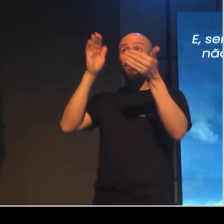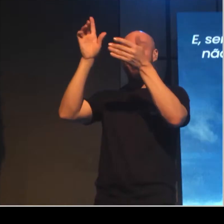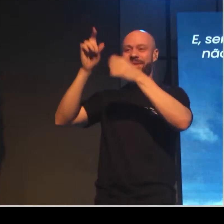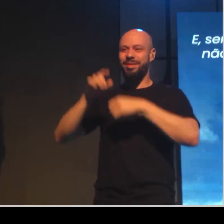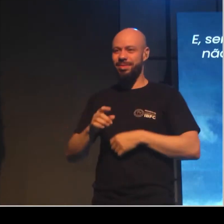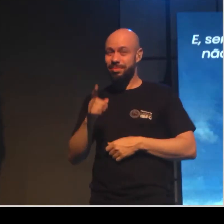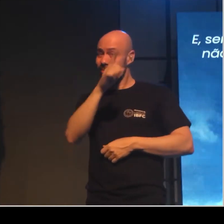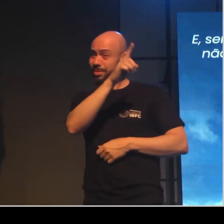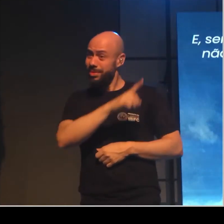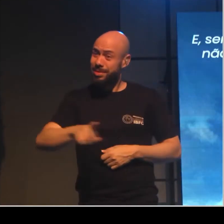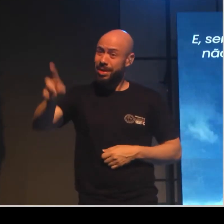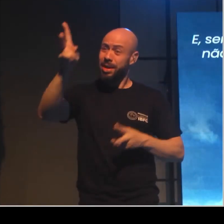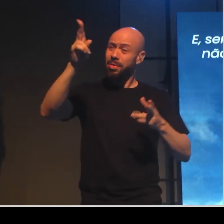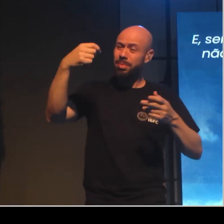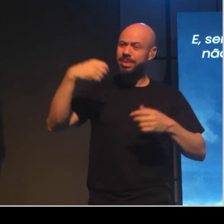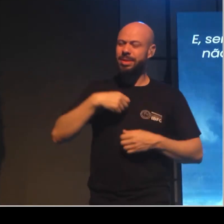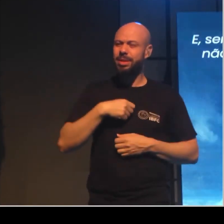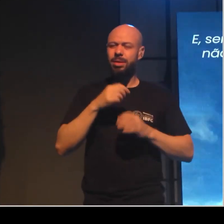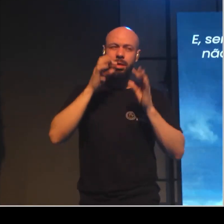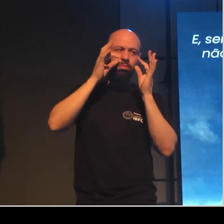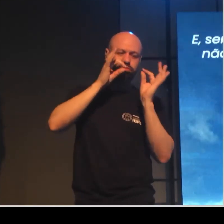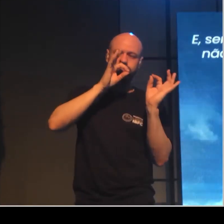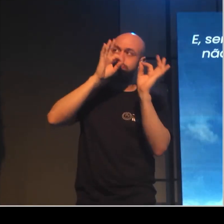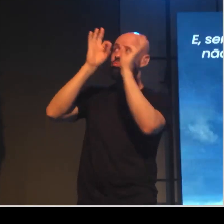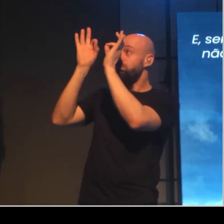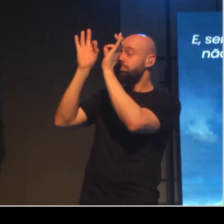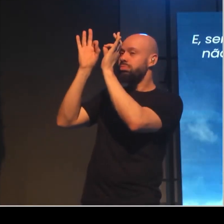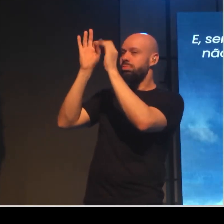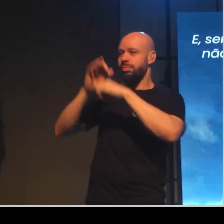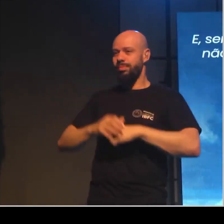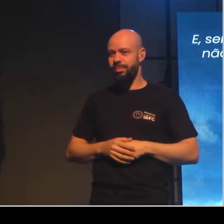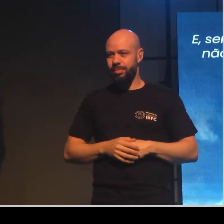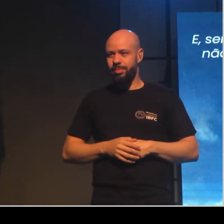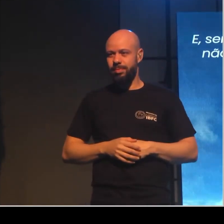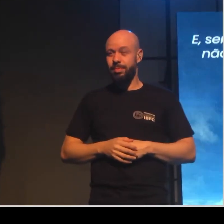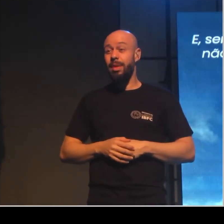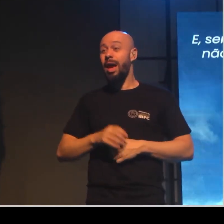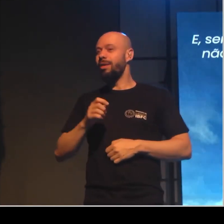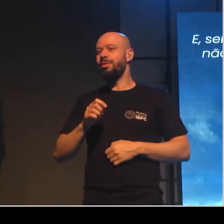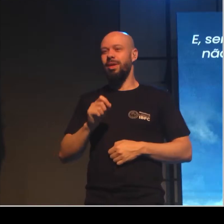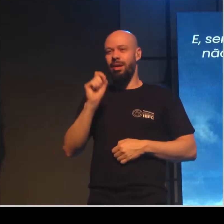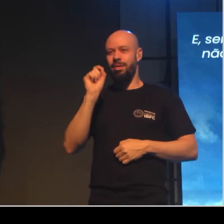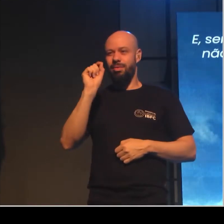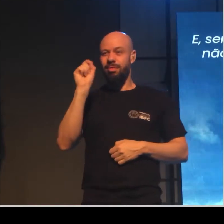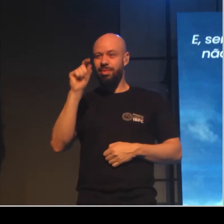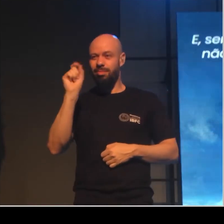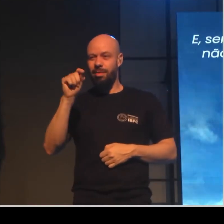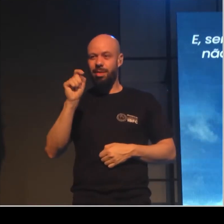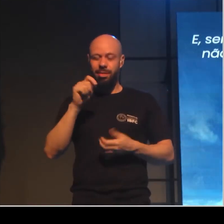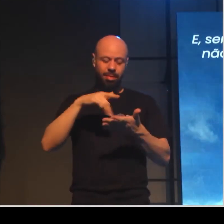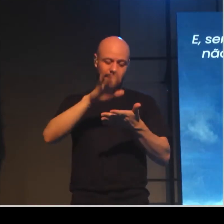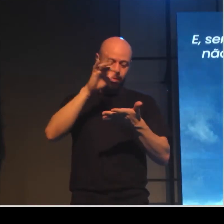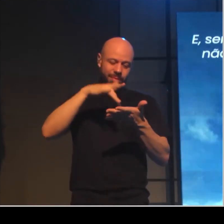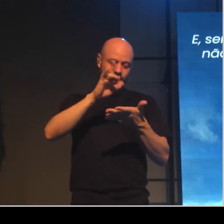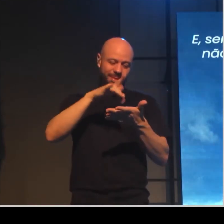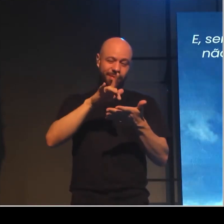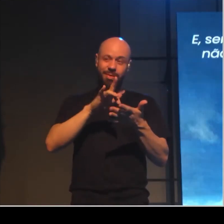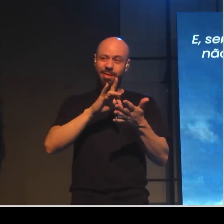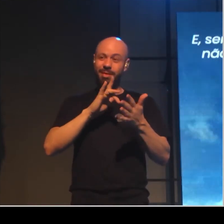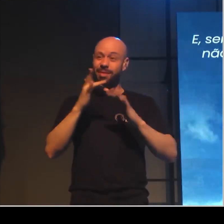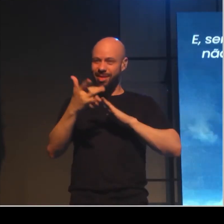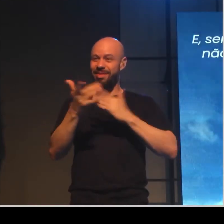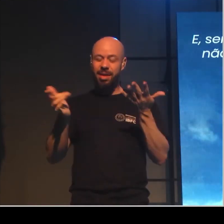sua atenção, a sua dedicação esteja tanto ao TikTok, ao history do Instagram, a